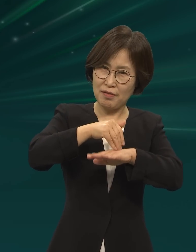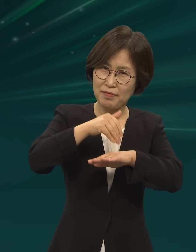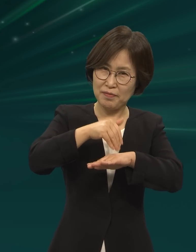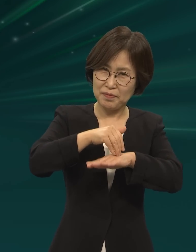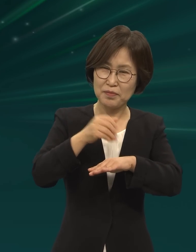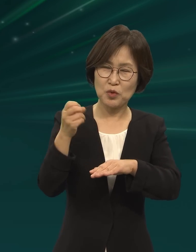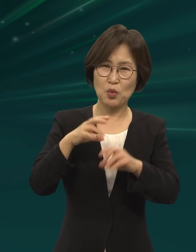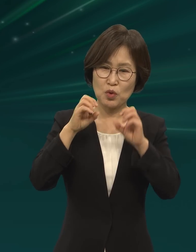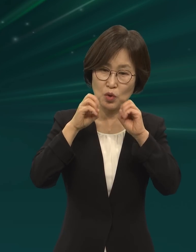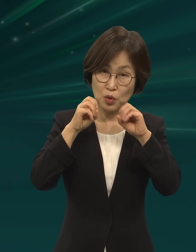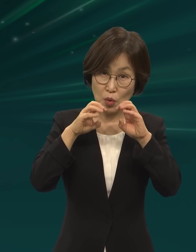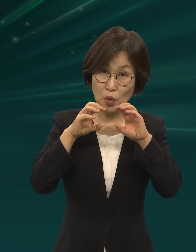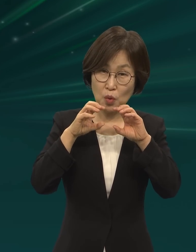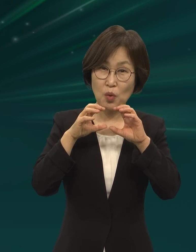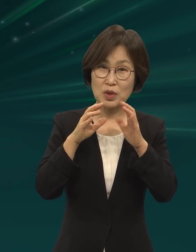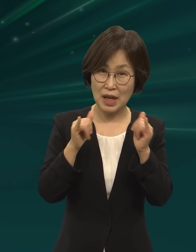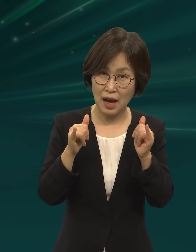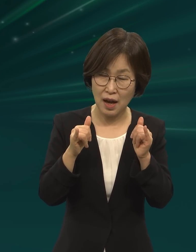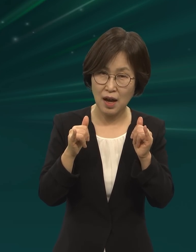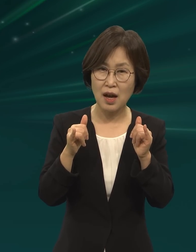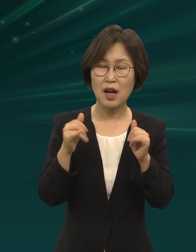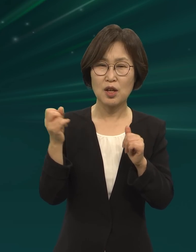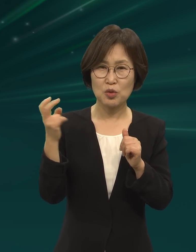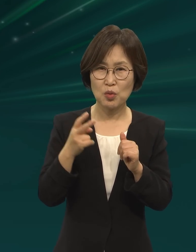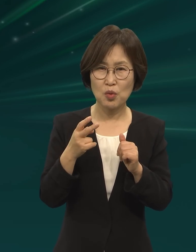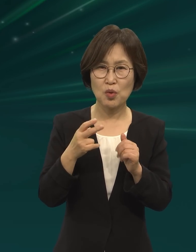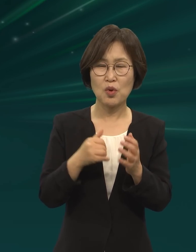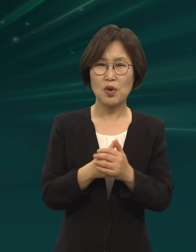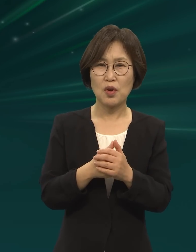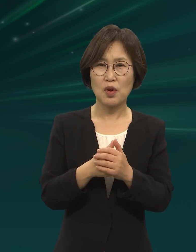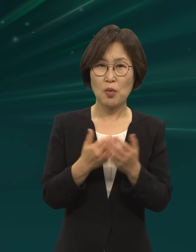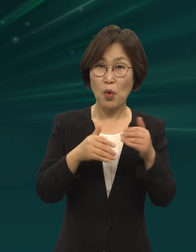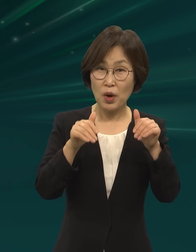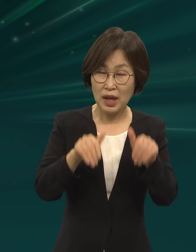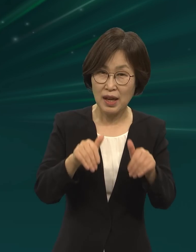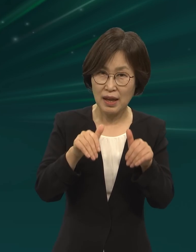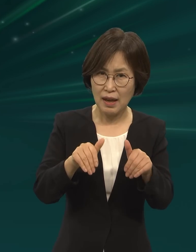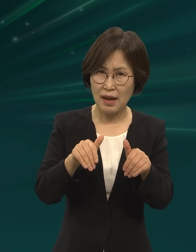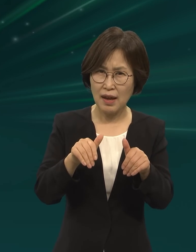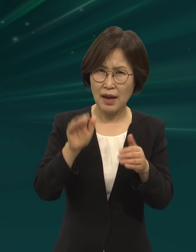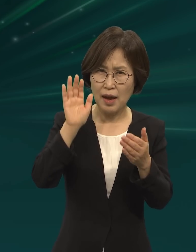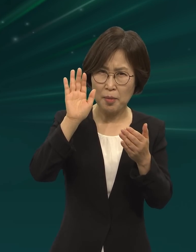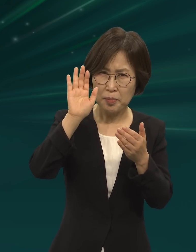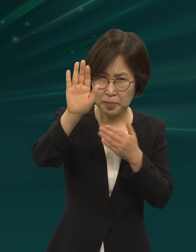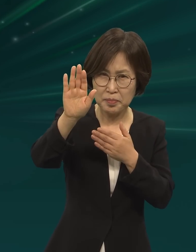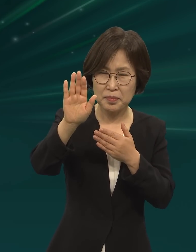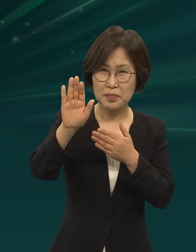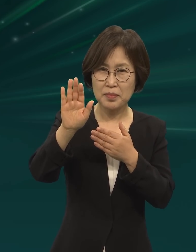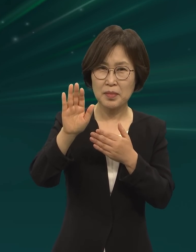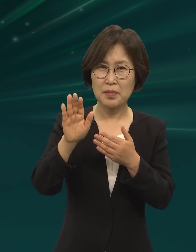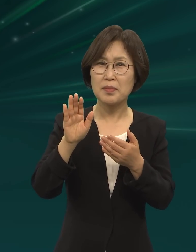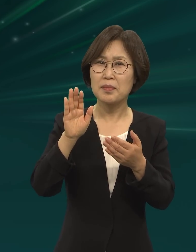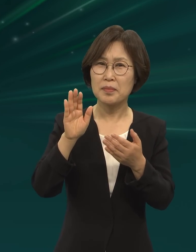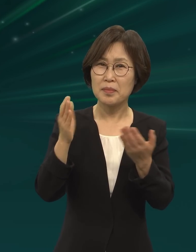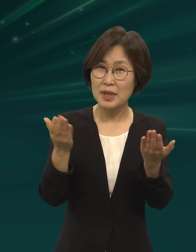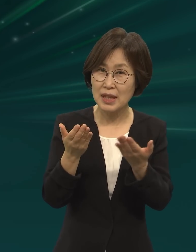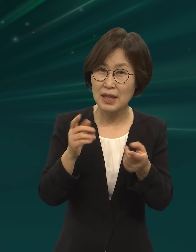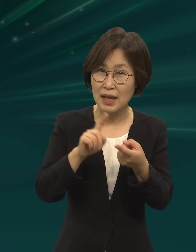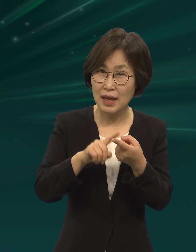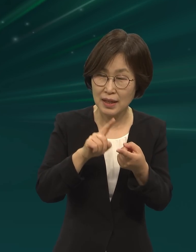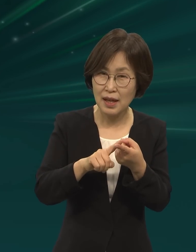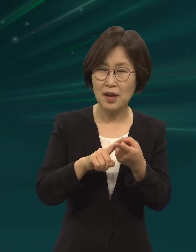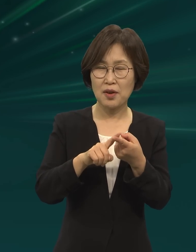선교사로 어떻게 해야 되는지 자기 인생에 또 이제 목회 경험들 나누어서 이제 한국 교육자처럼